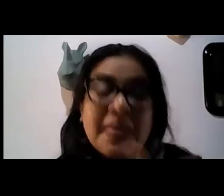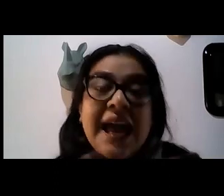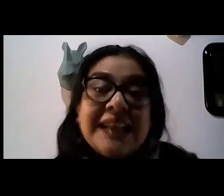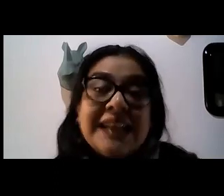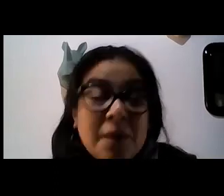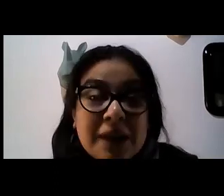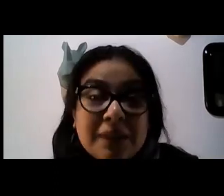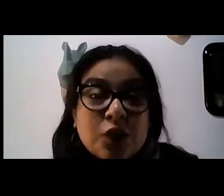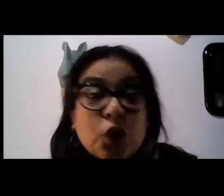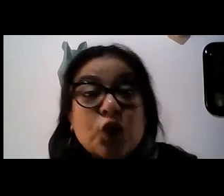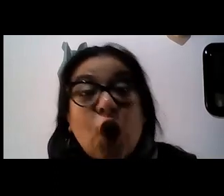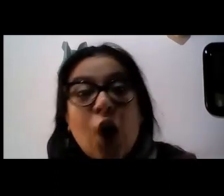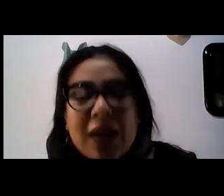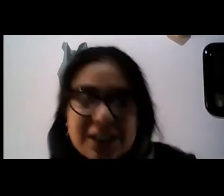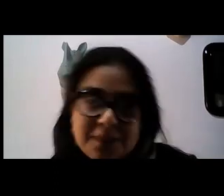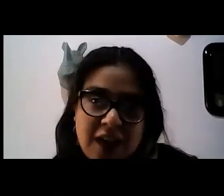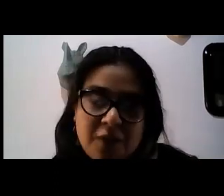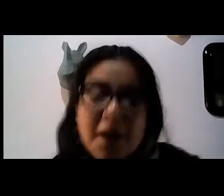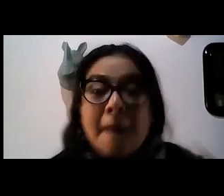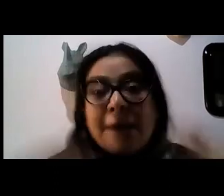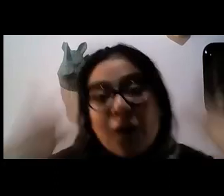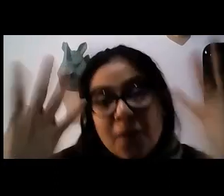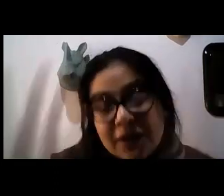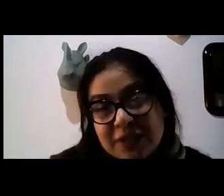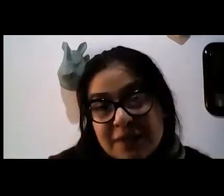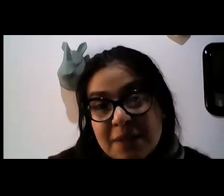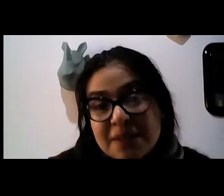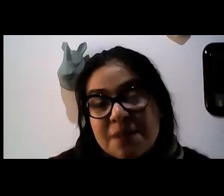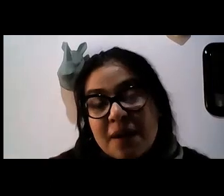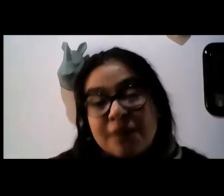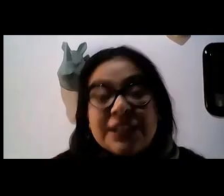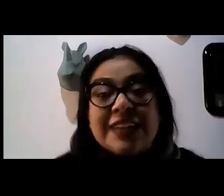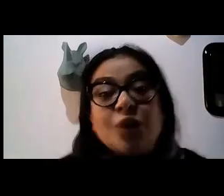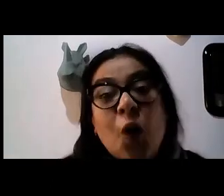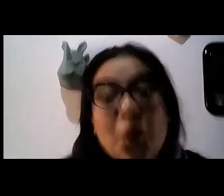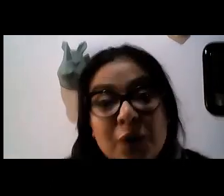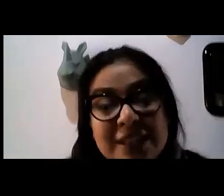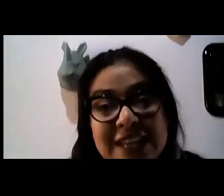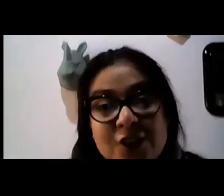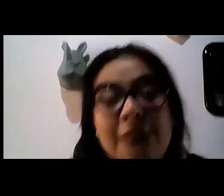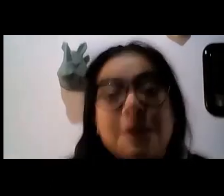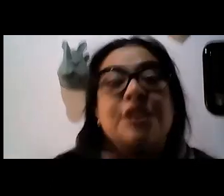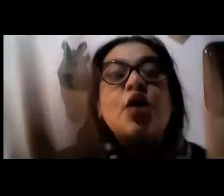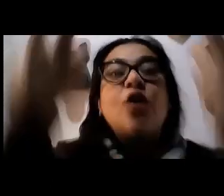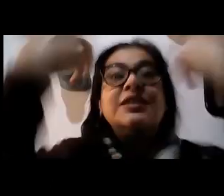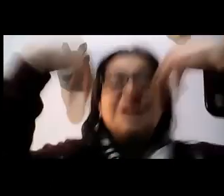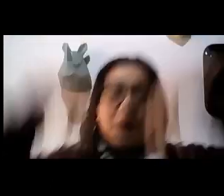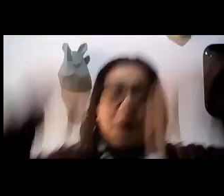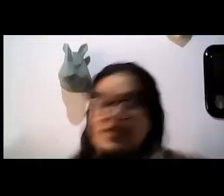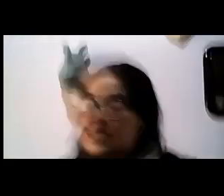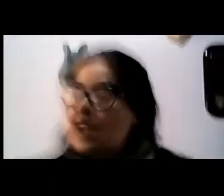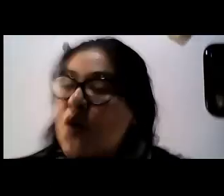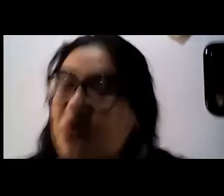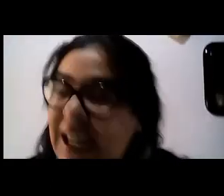estricta. Este acompañamiento duró todo el año pasado, pero como recordamos al principio, hablamos que es un proceso, el proceso